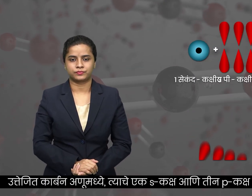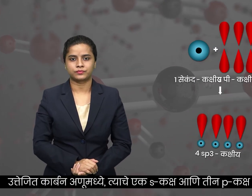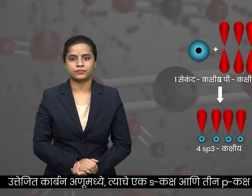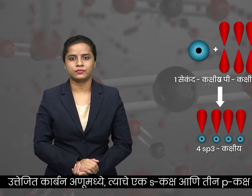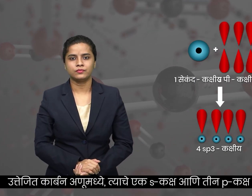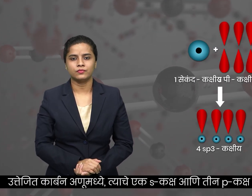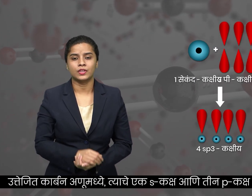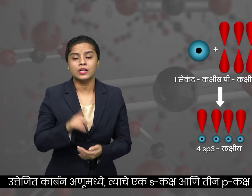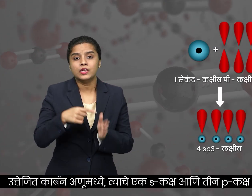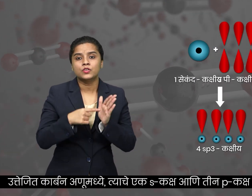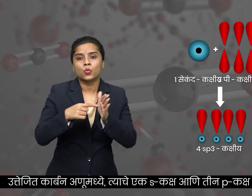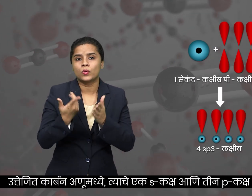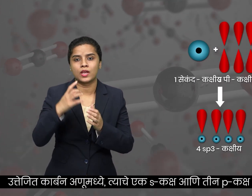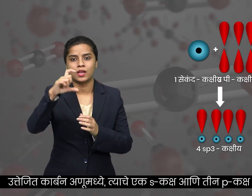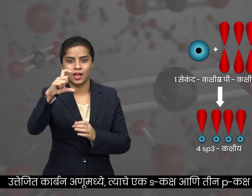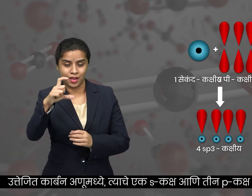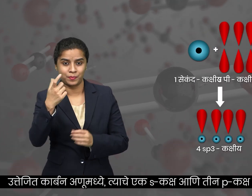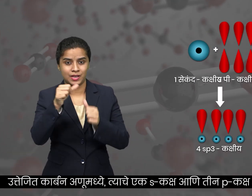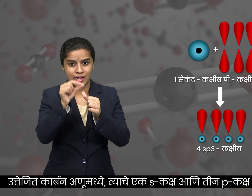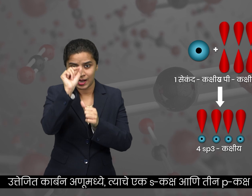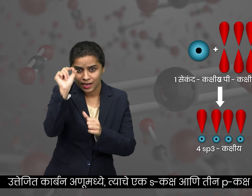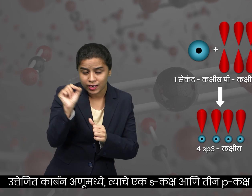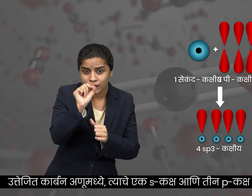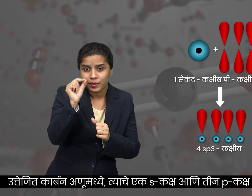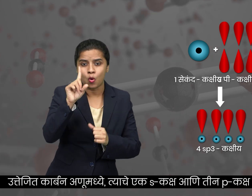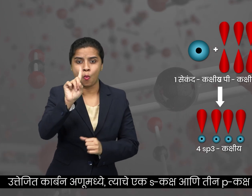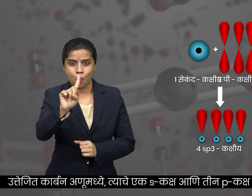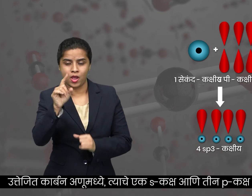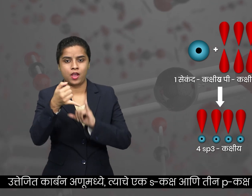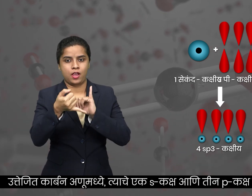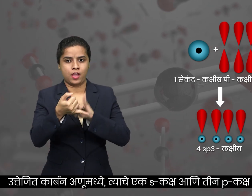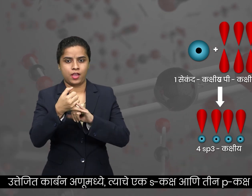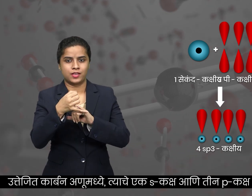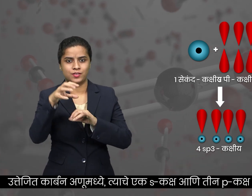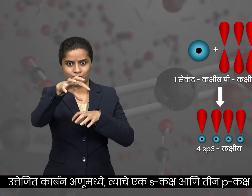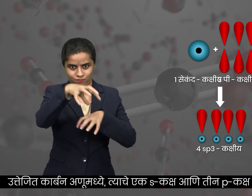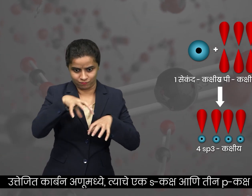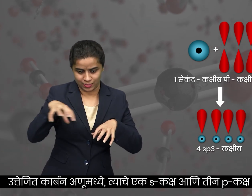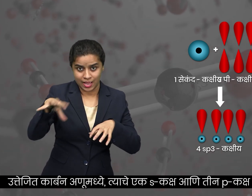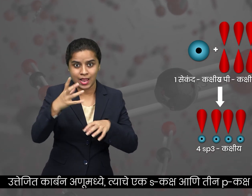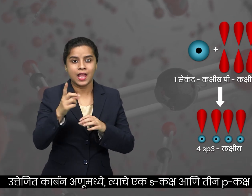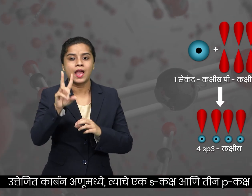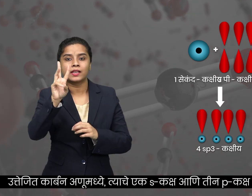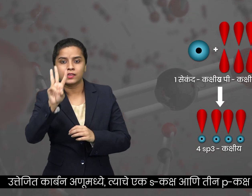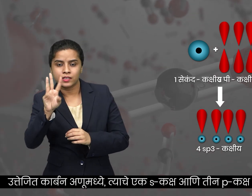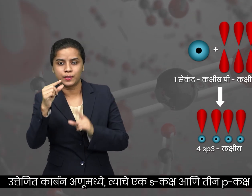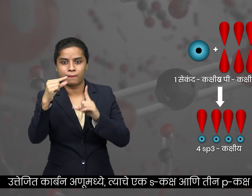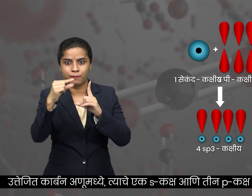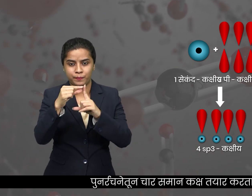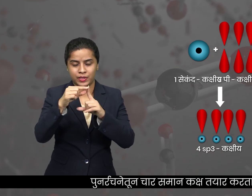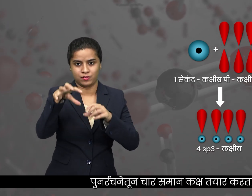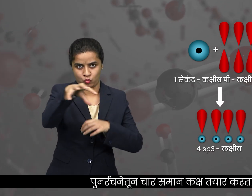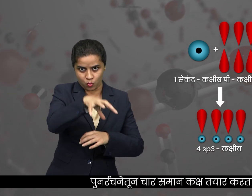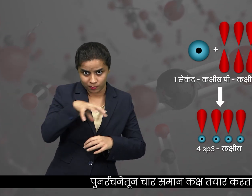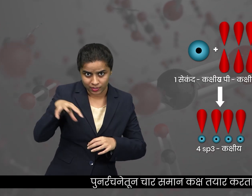उत्तेजित कार्बन अणूमध्ये त्यांचे एक s- कक्ष आणि 3 p- कक्ष एकमेकांपेक्षा